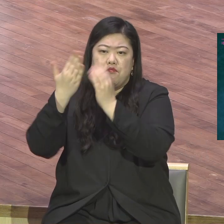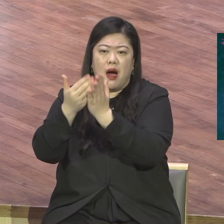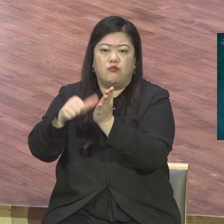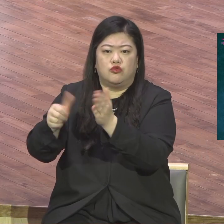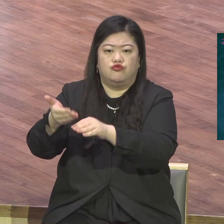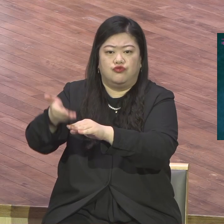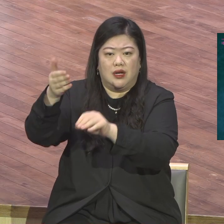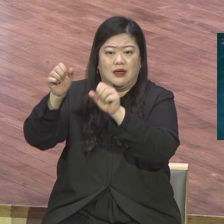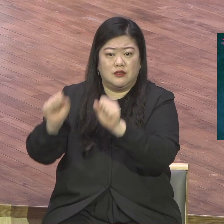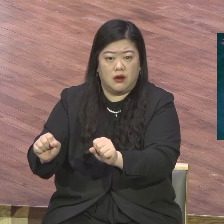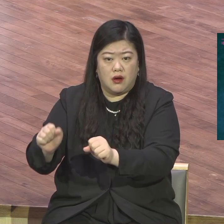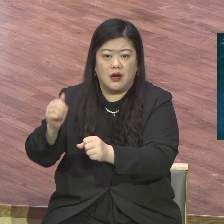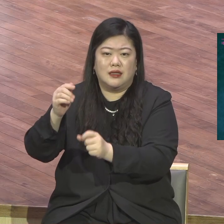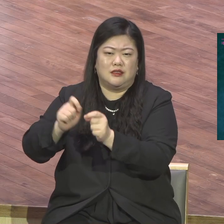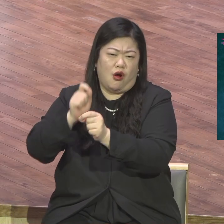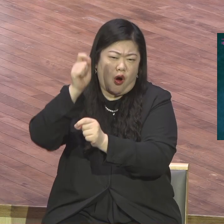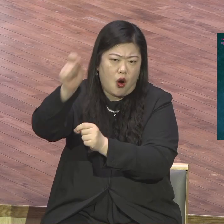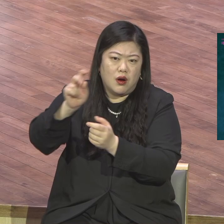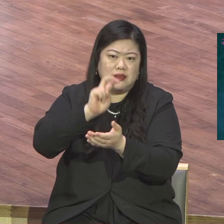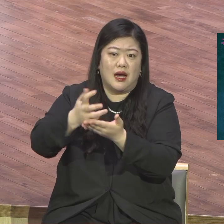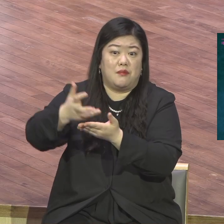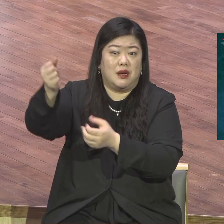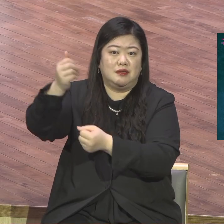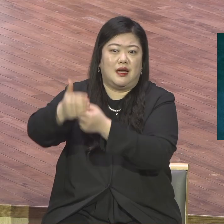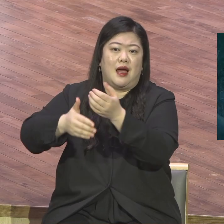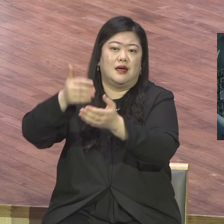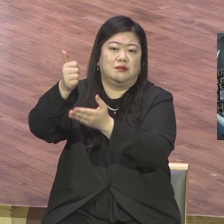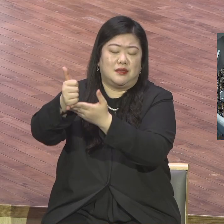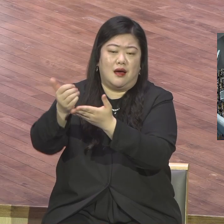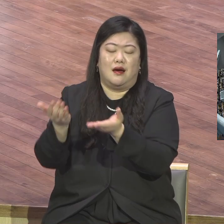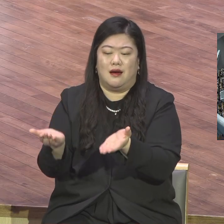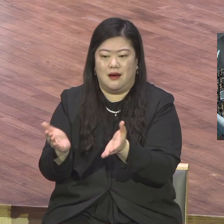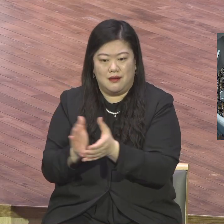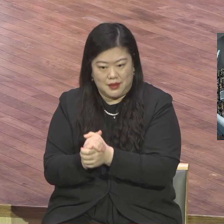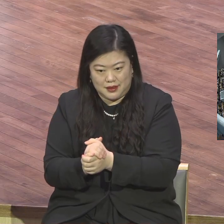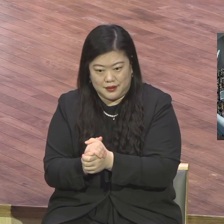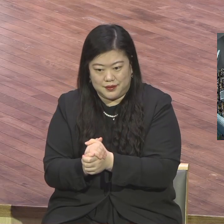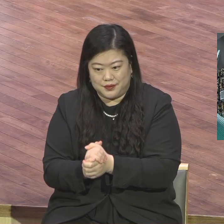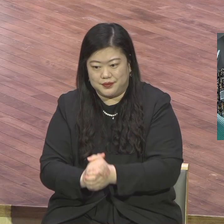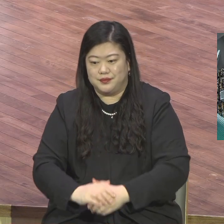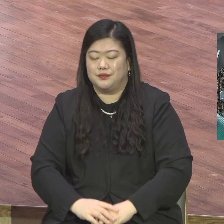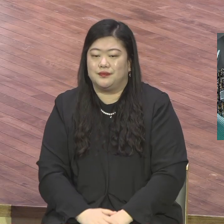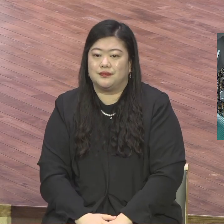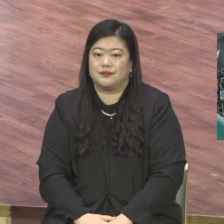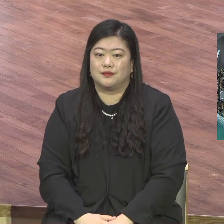찬양을 받으실 하나님이시니라. 아멘.